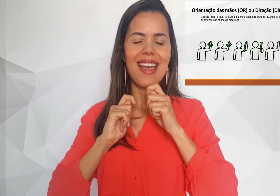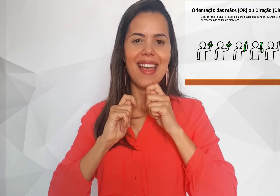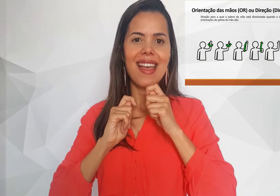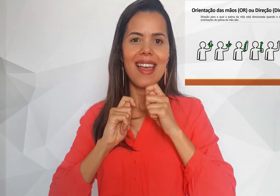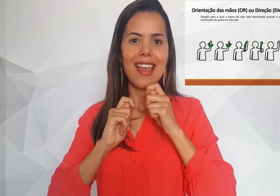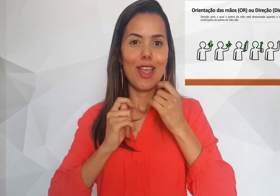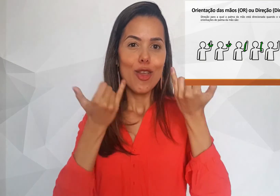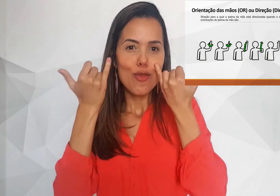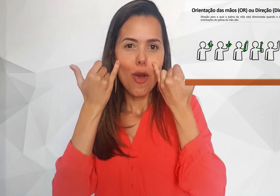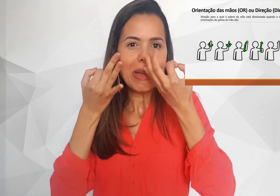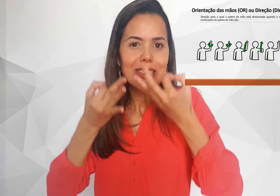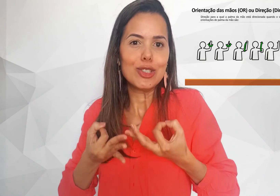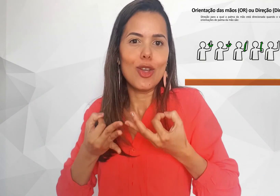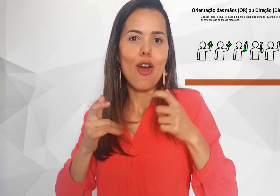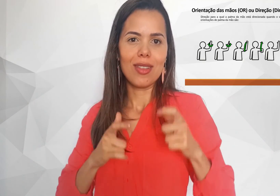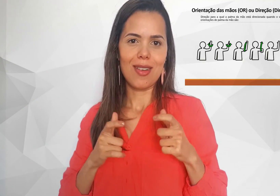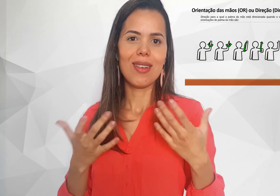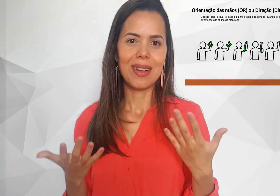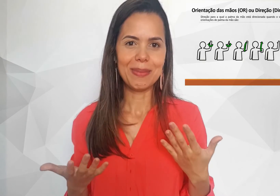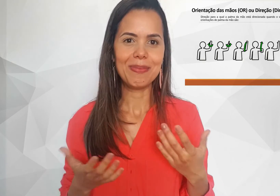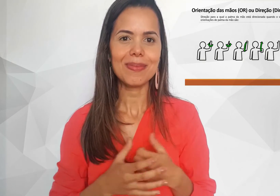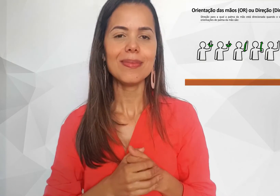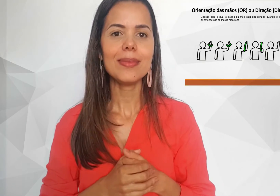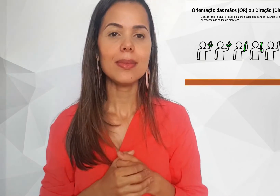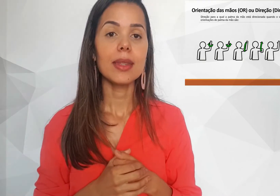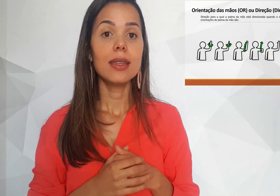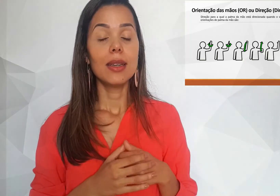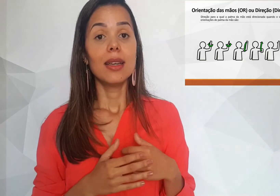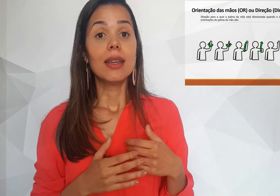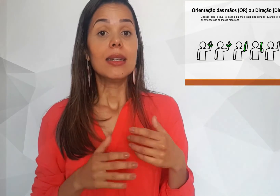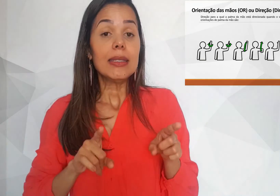me dá uma referência mais precisa de qual é a locação deste sinal, tá?